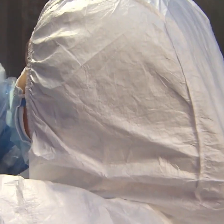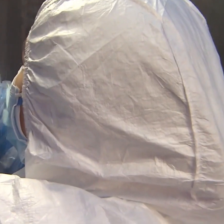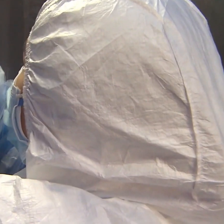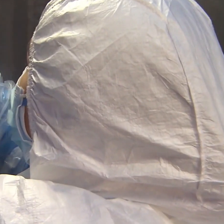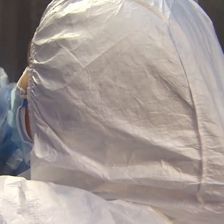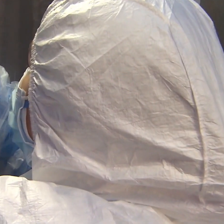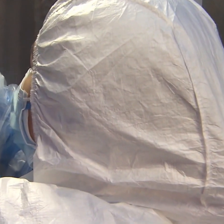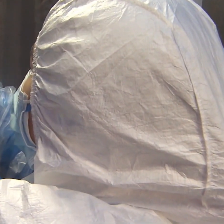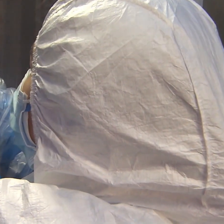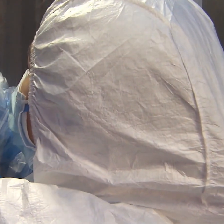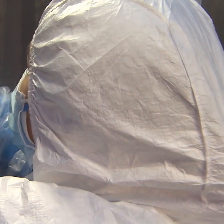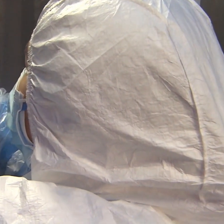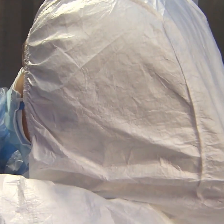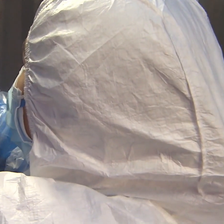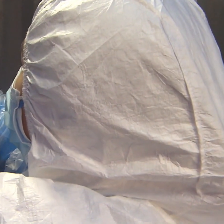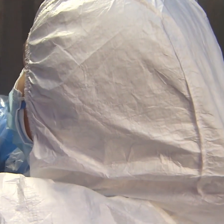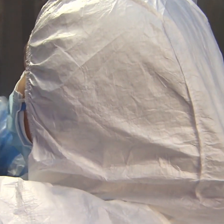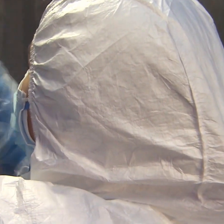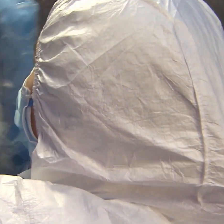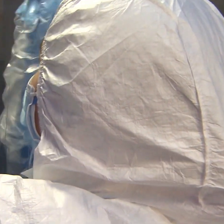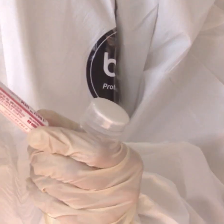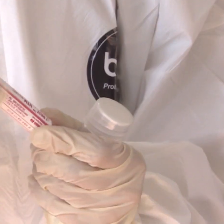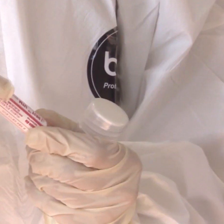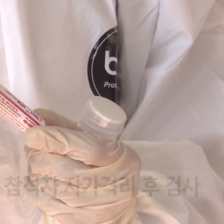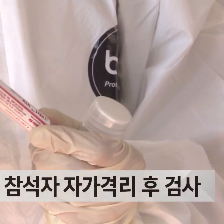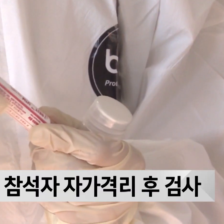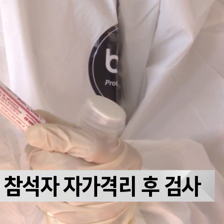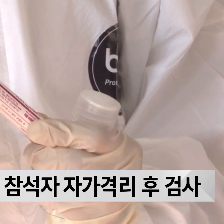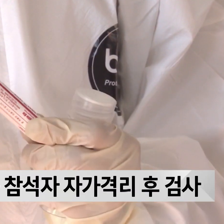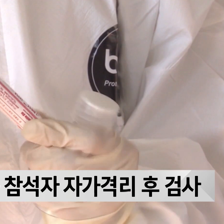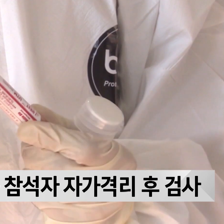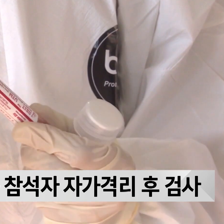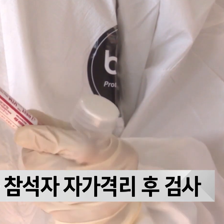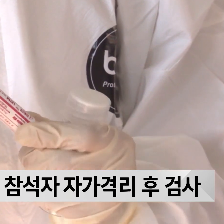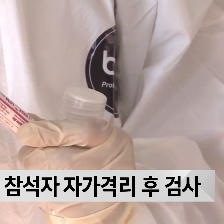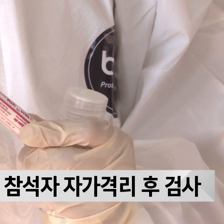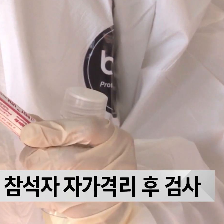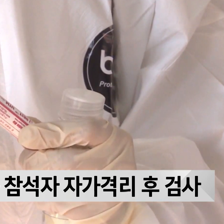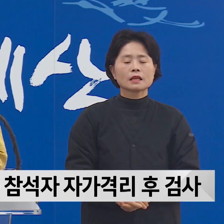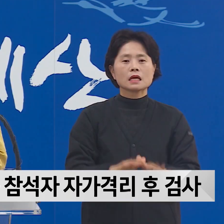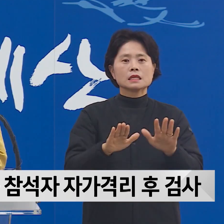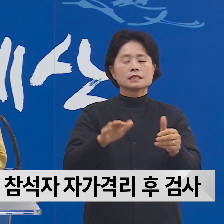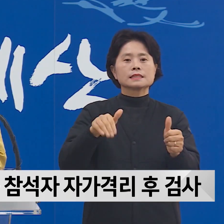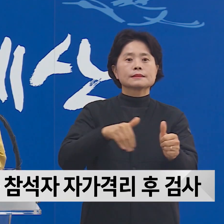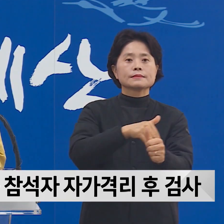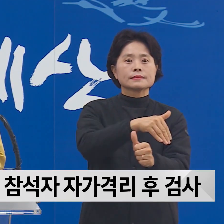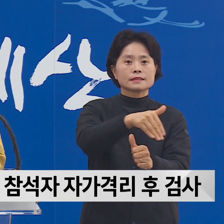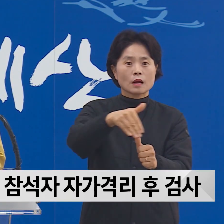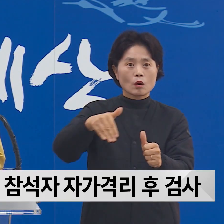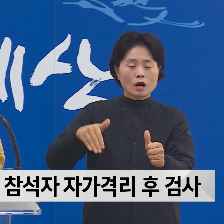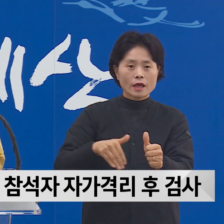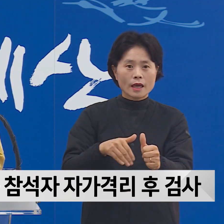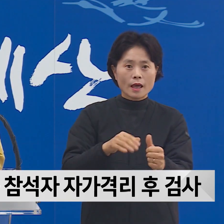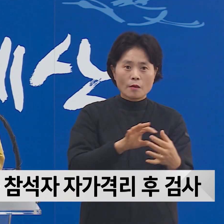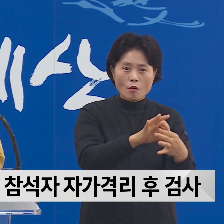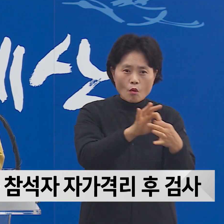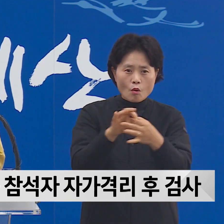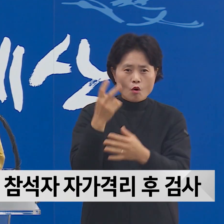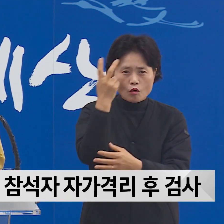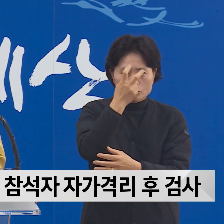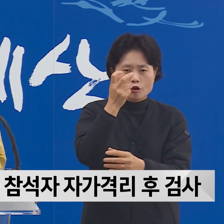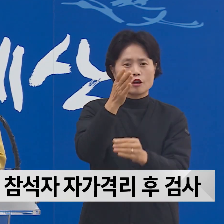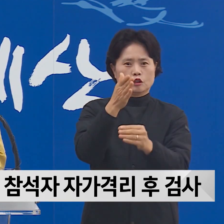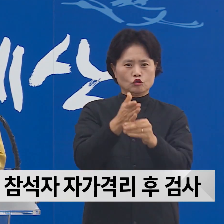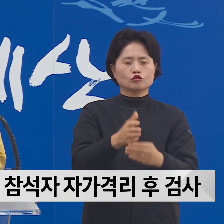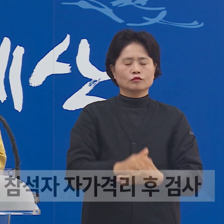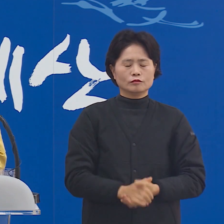음성이 나오면은 출근하도록 그런 조치를 하고 있습니다. 예, 현재까지 저희들이 역학조사